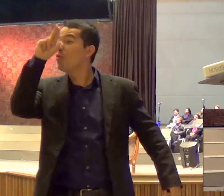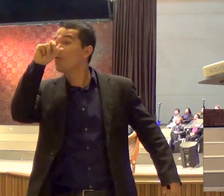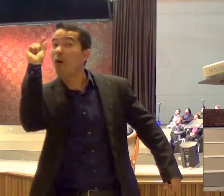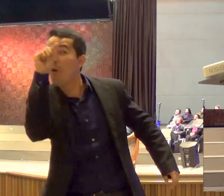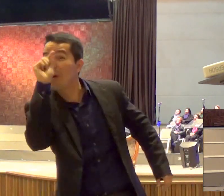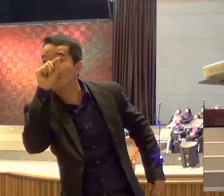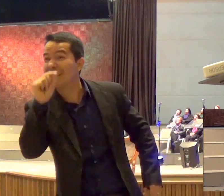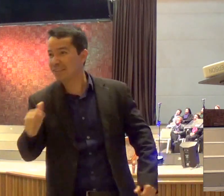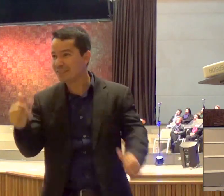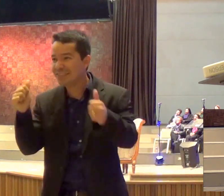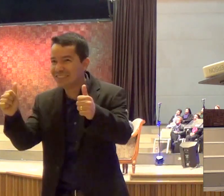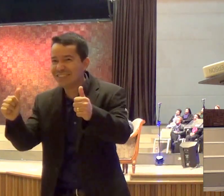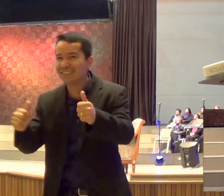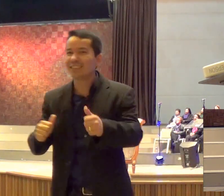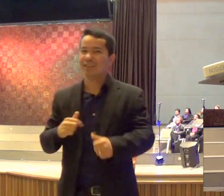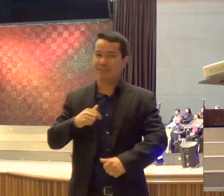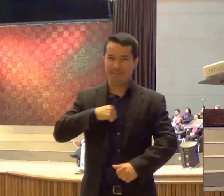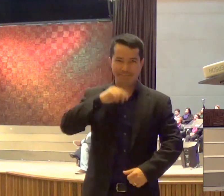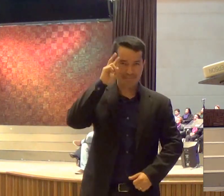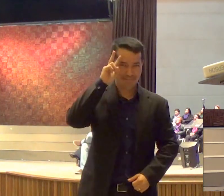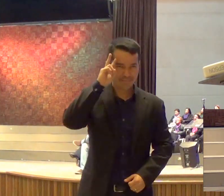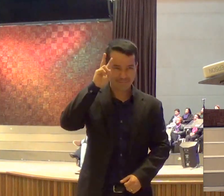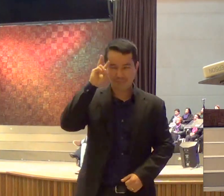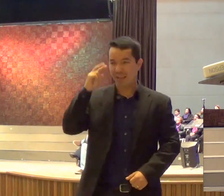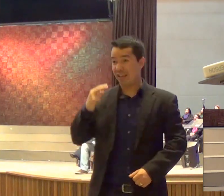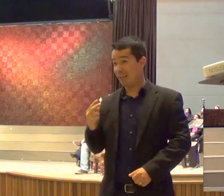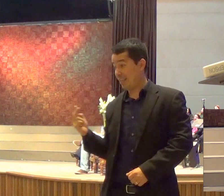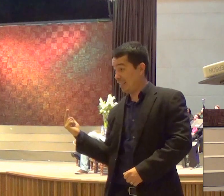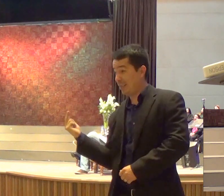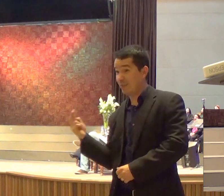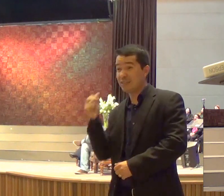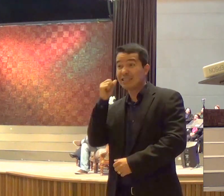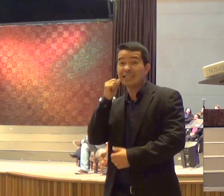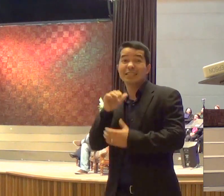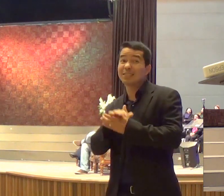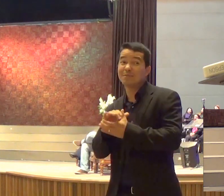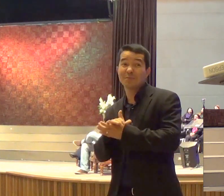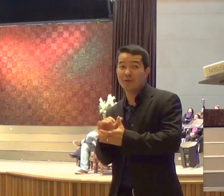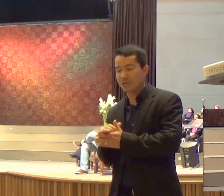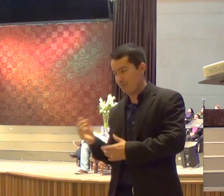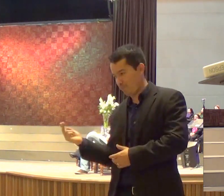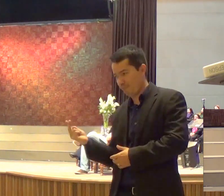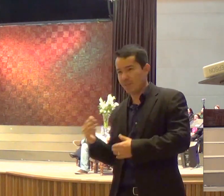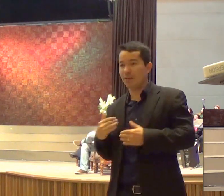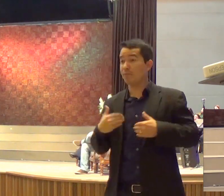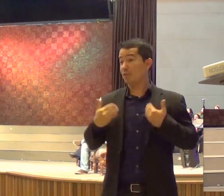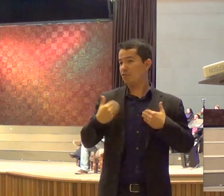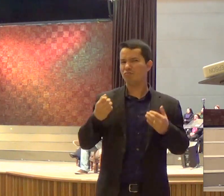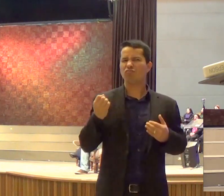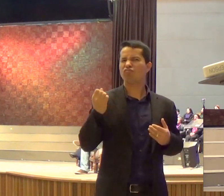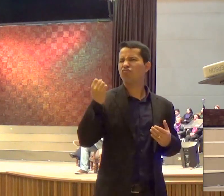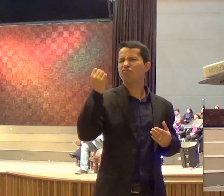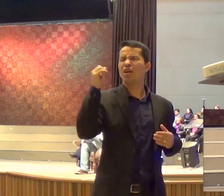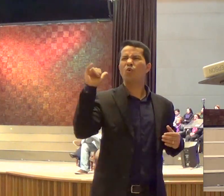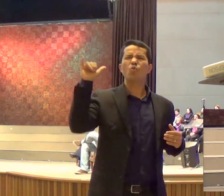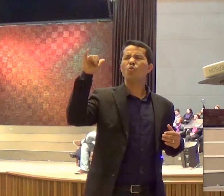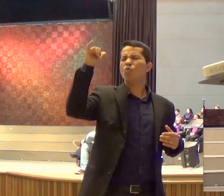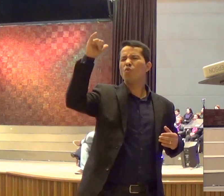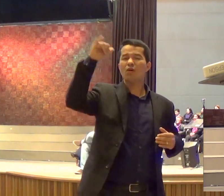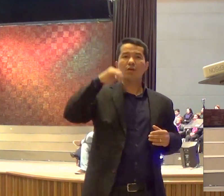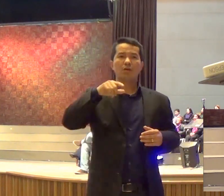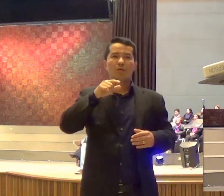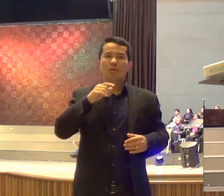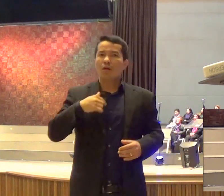crianças sozinhas viajamos nós dois pegamos um voo é uma turbulência